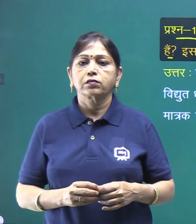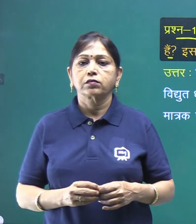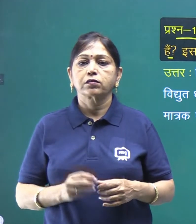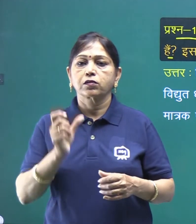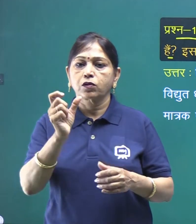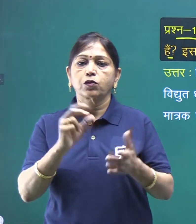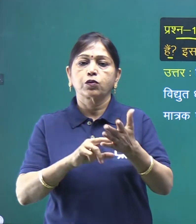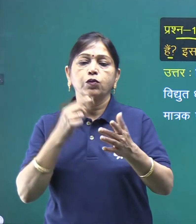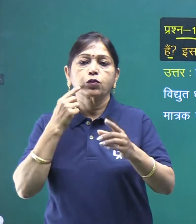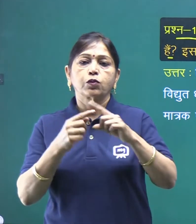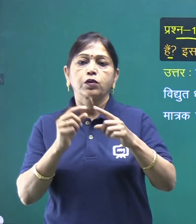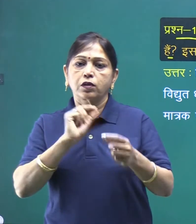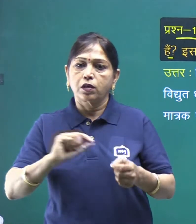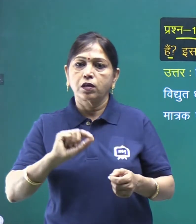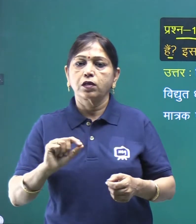मात्रक लिखिए।